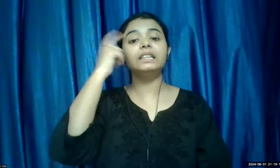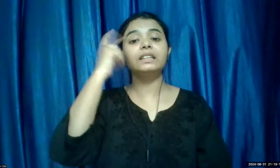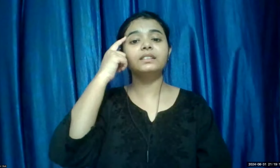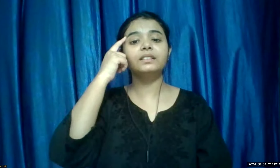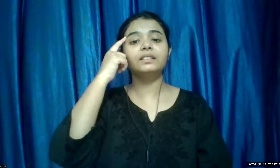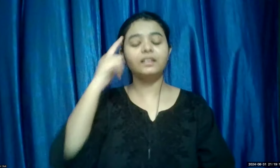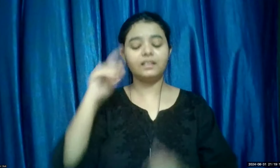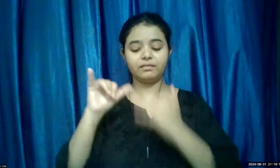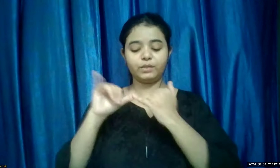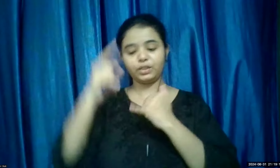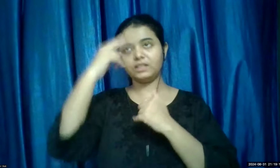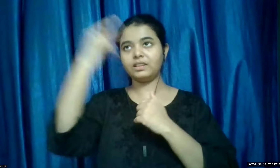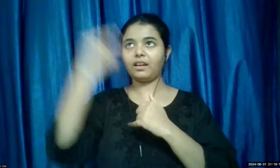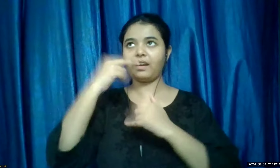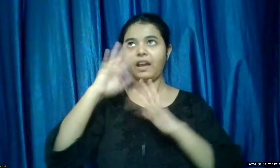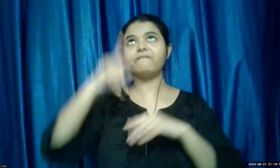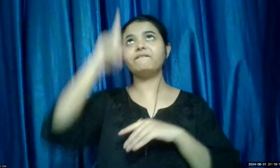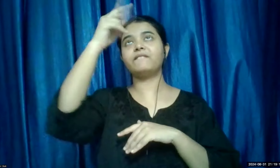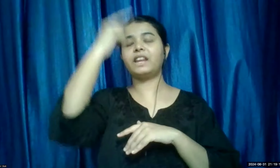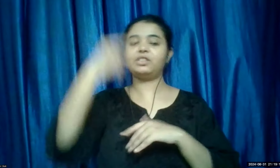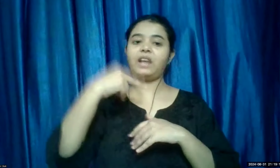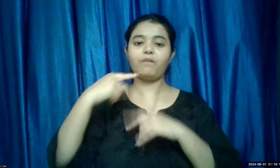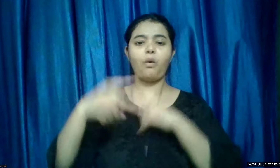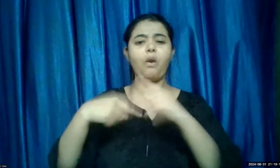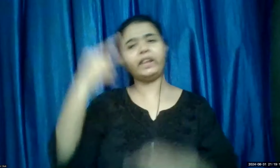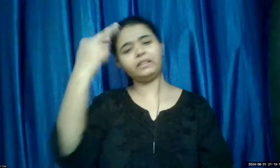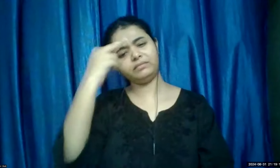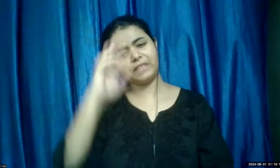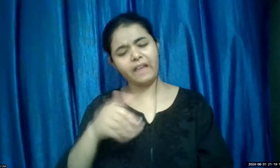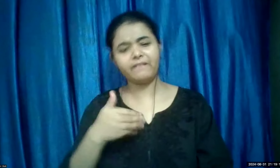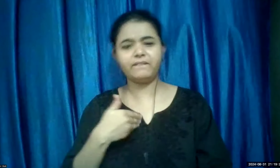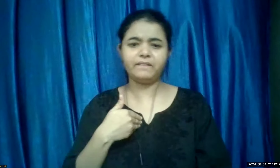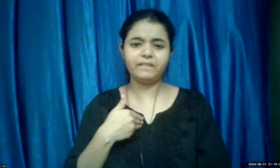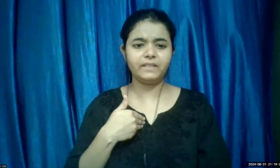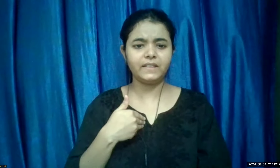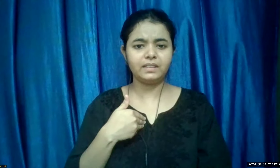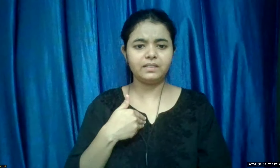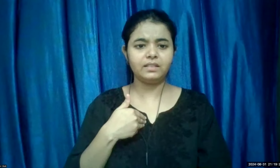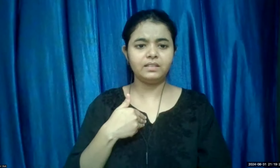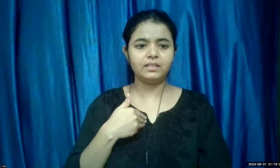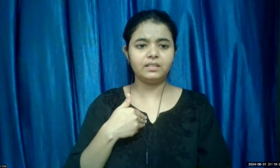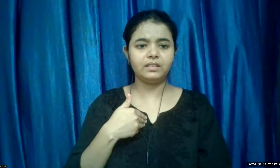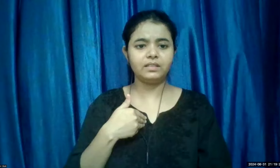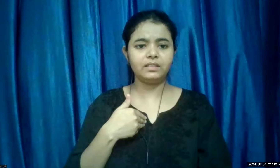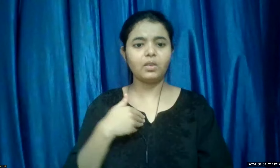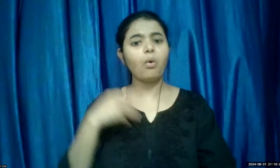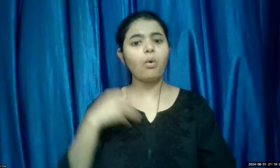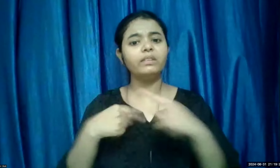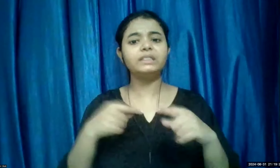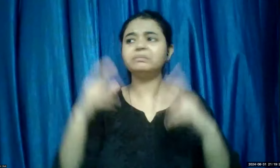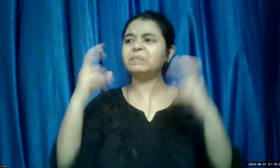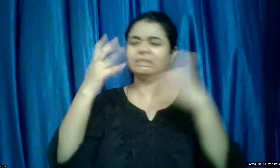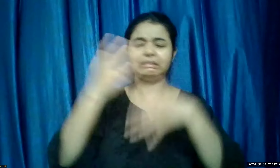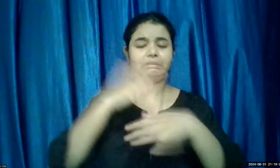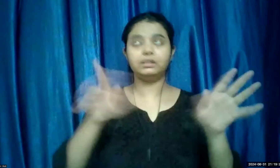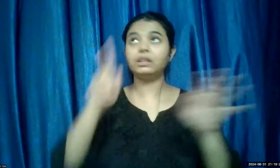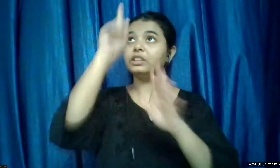भगवान सदैव मुझे ही देख रहे हैं, भगवान की जो निगाह है वो सदैव मेरे ऊपर है,